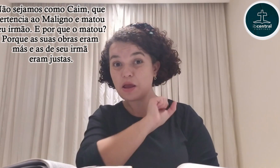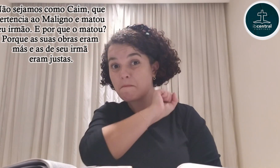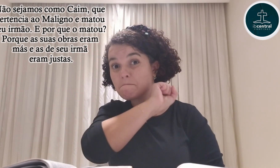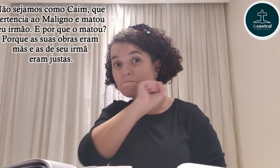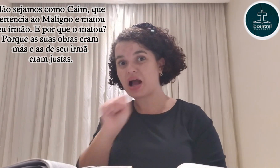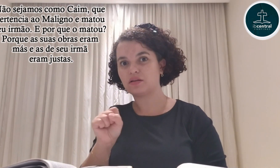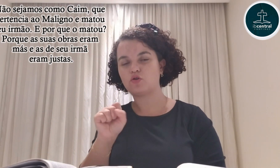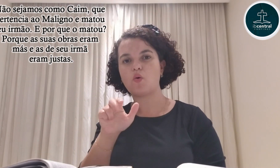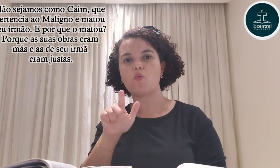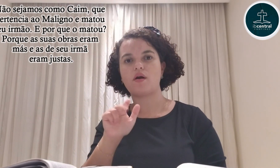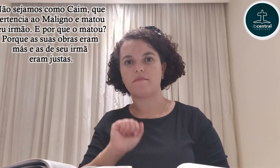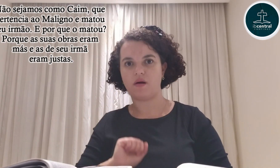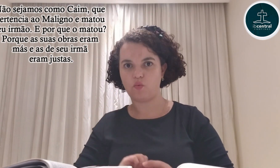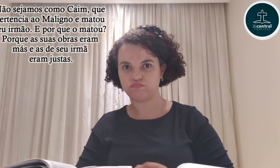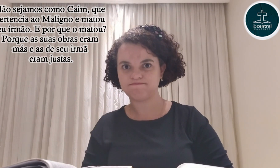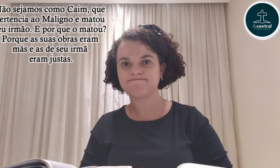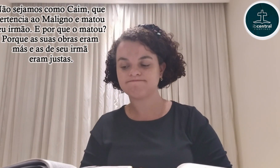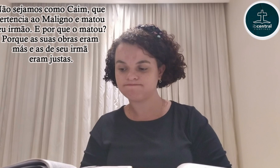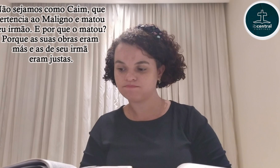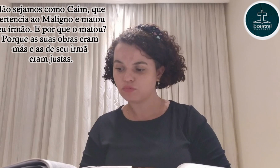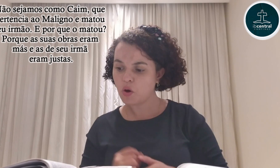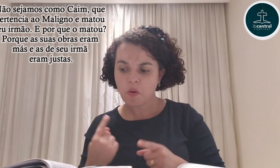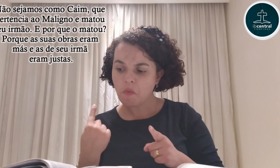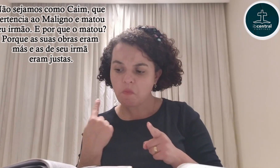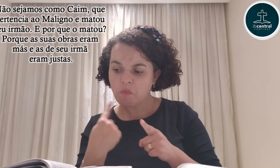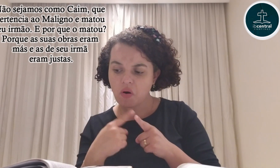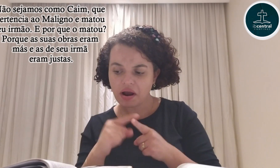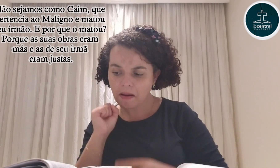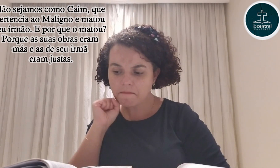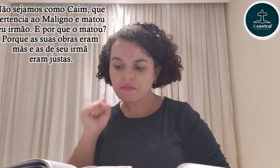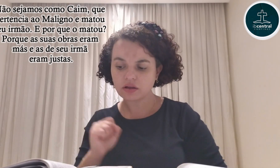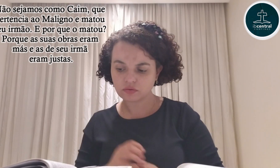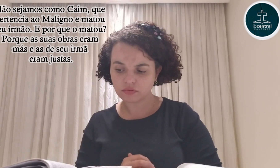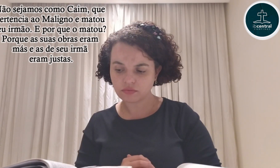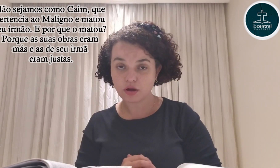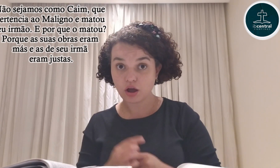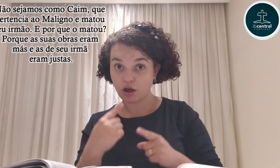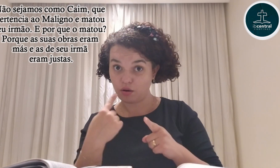pertencia ao maligno e matou seu irmão.